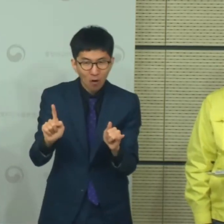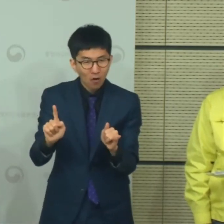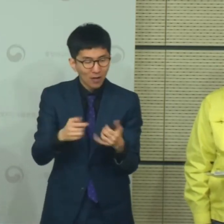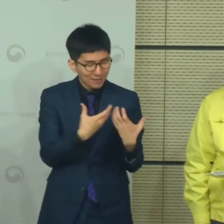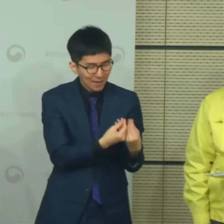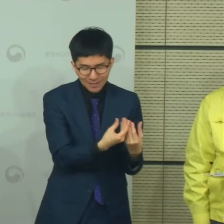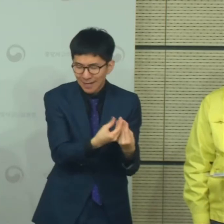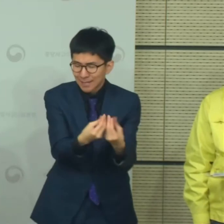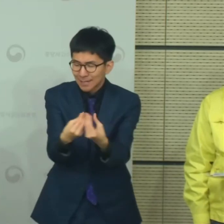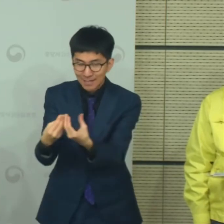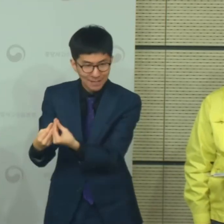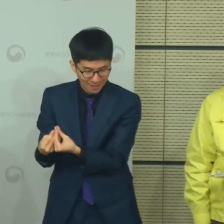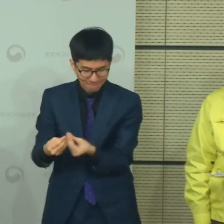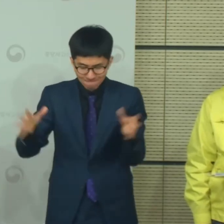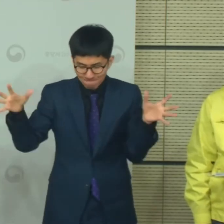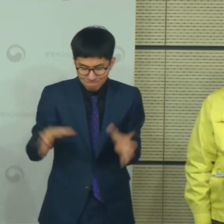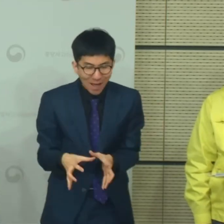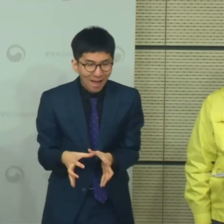사례를 통해서 보다